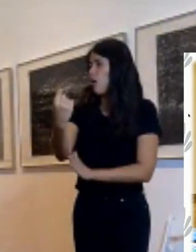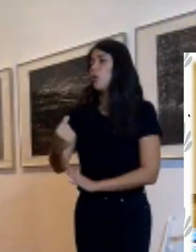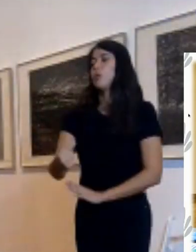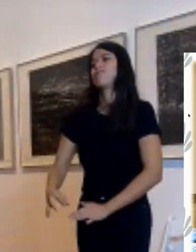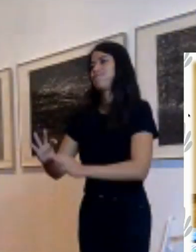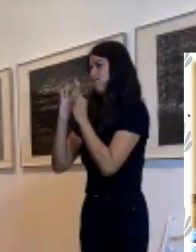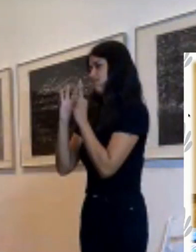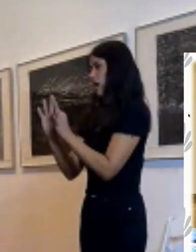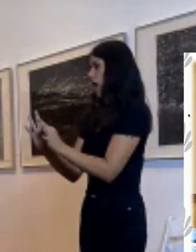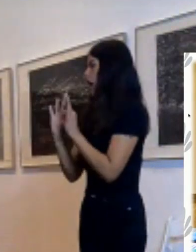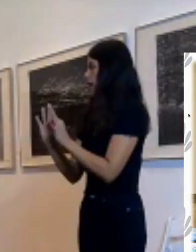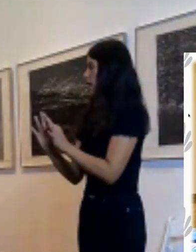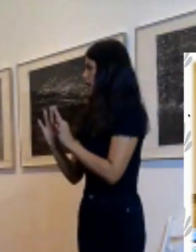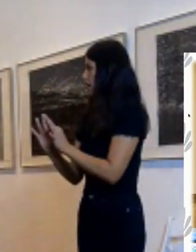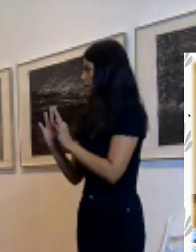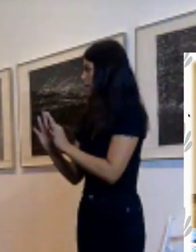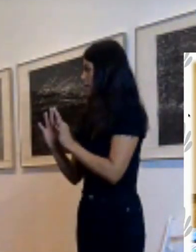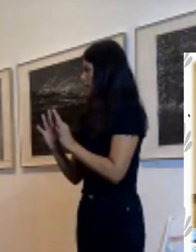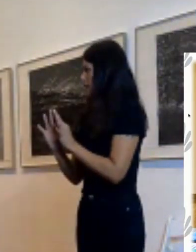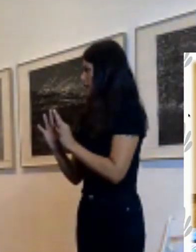agradecían porque habían sido,